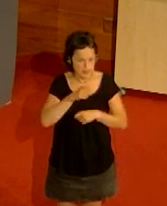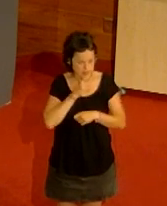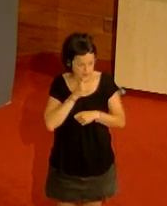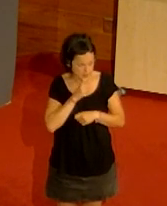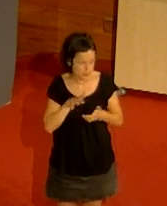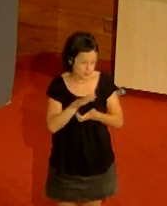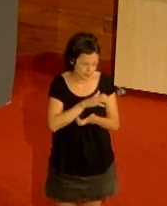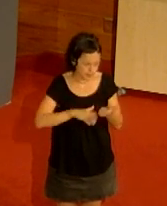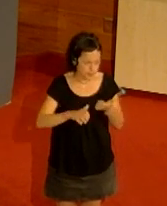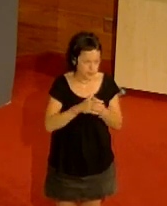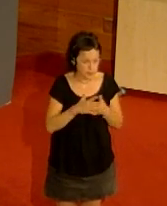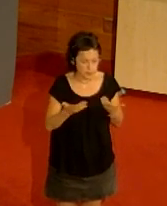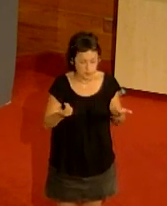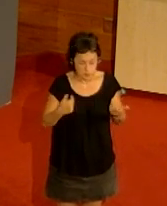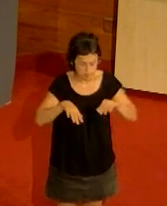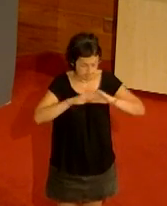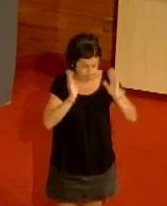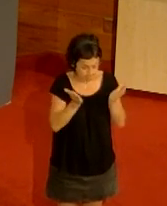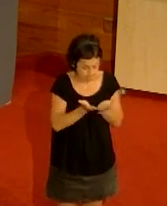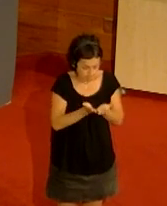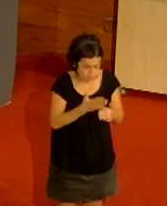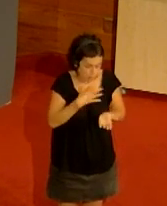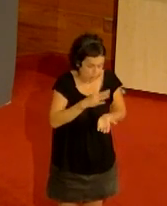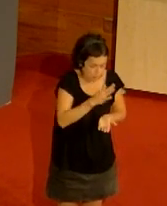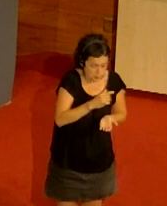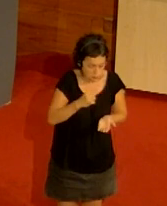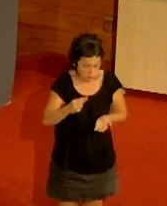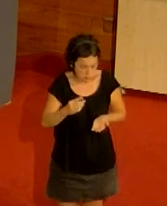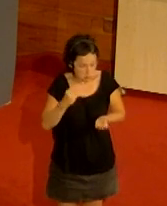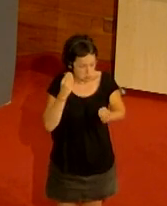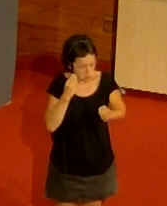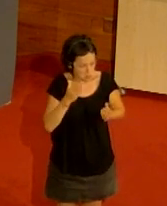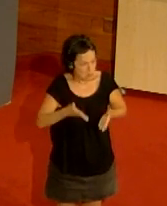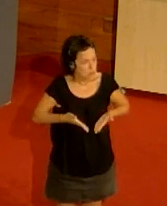que, para bien o para mal, yo sí creo mucho en la ayuda humanitaria de emergencia, ¿no?